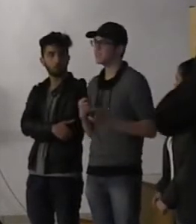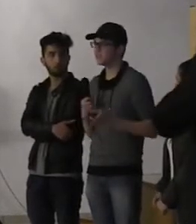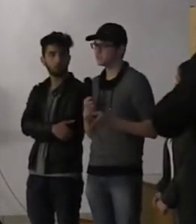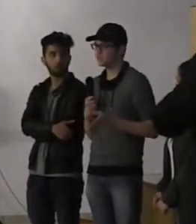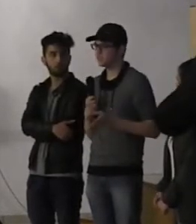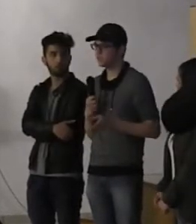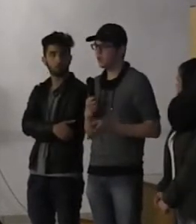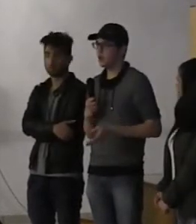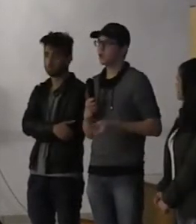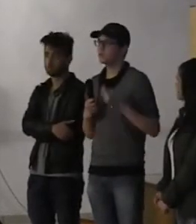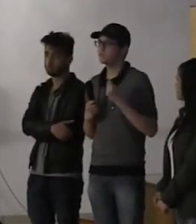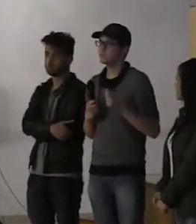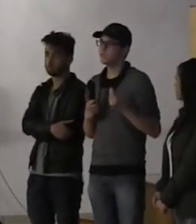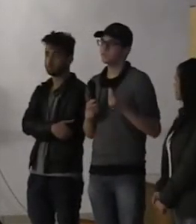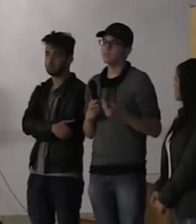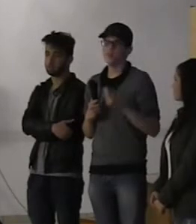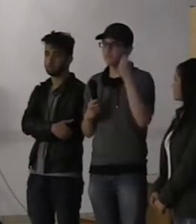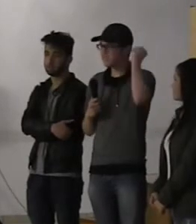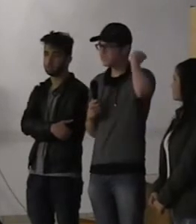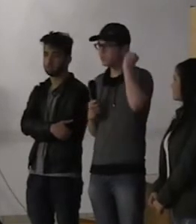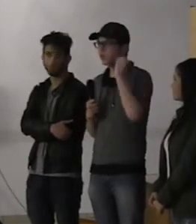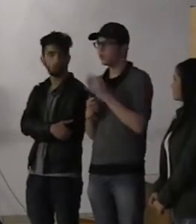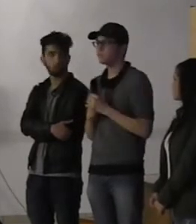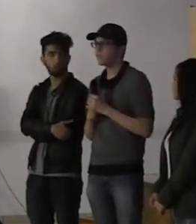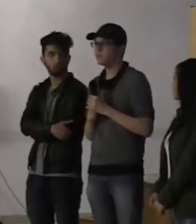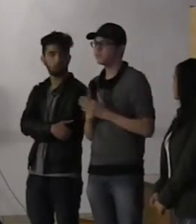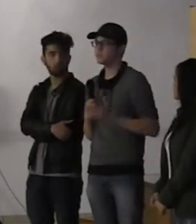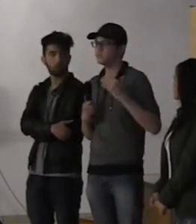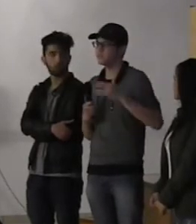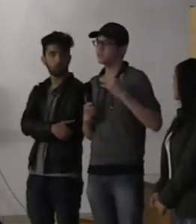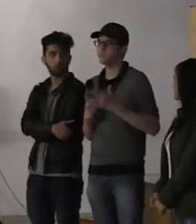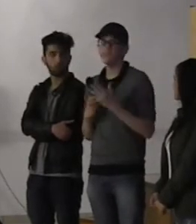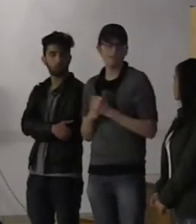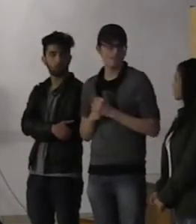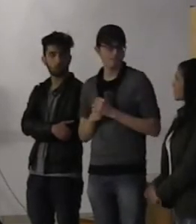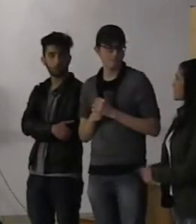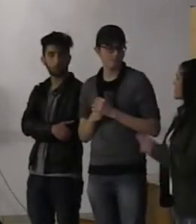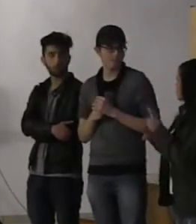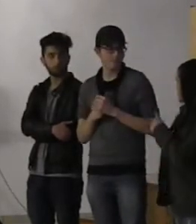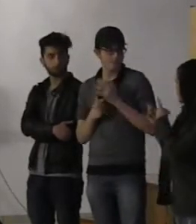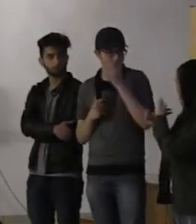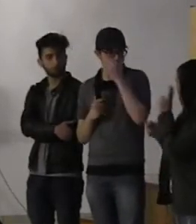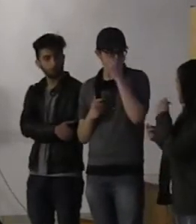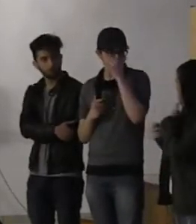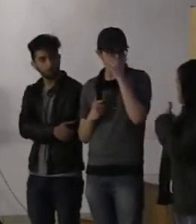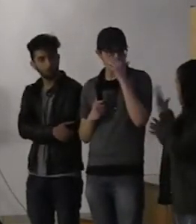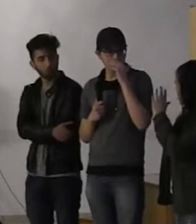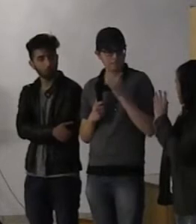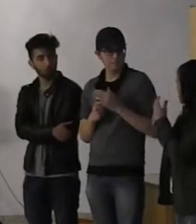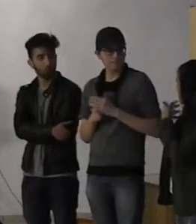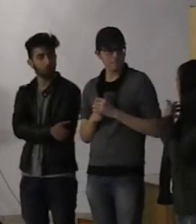sie ein ganz anderes Gefühl. Und ja, das war letzte Woche. Jetzt will sie unbedingt.